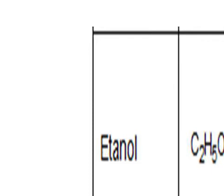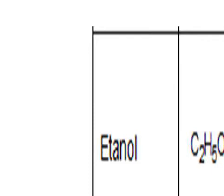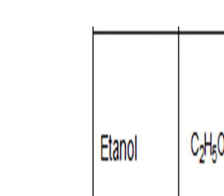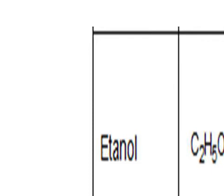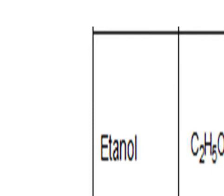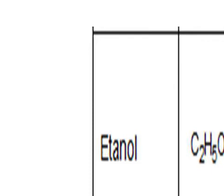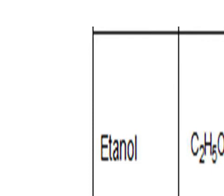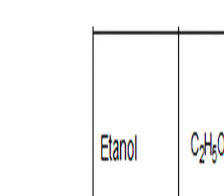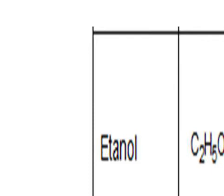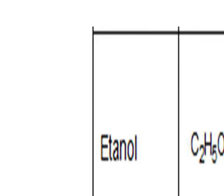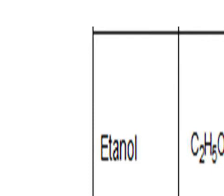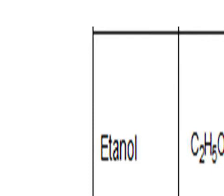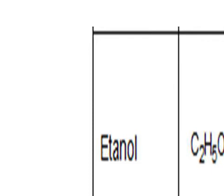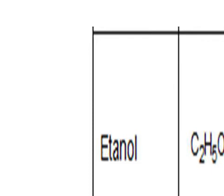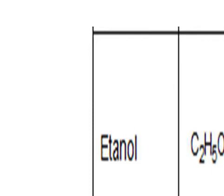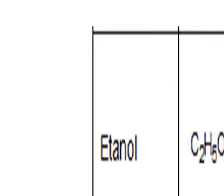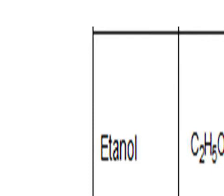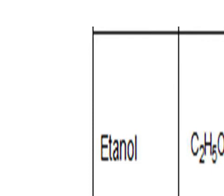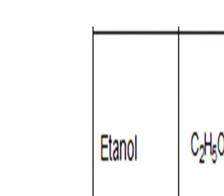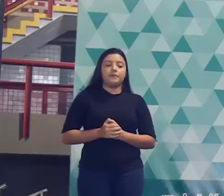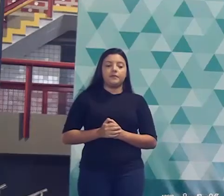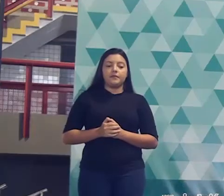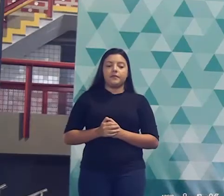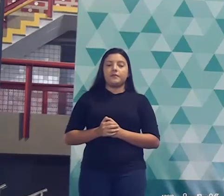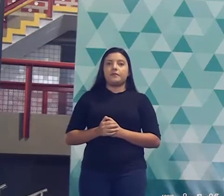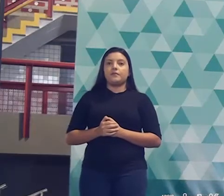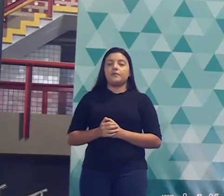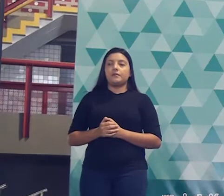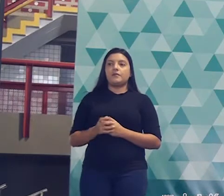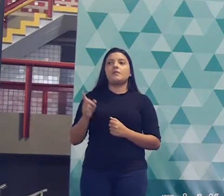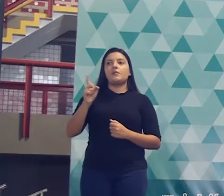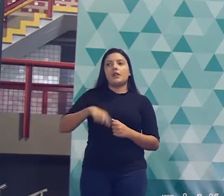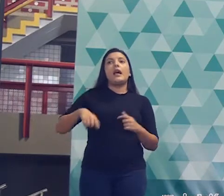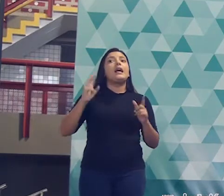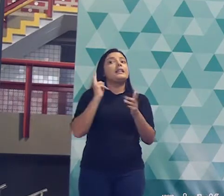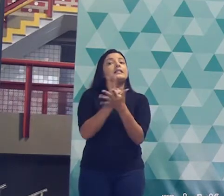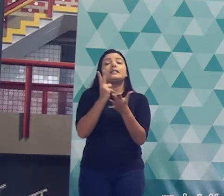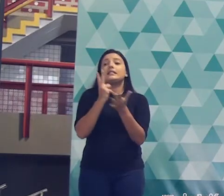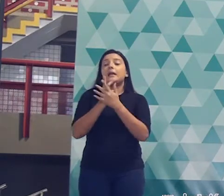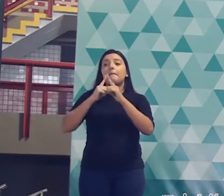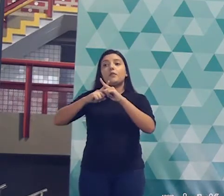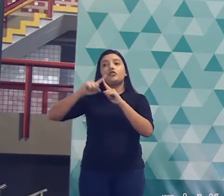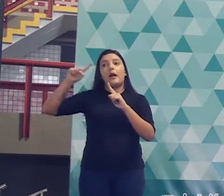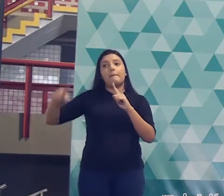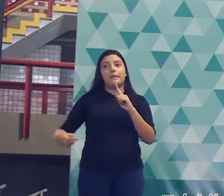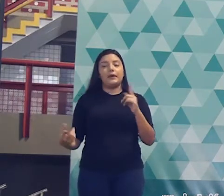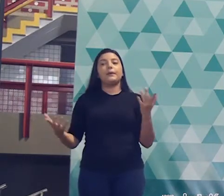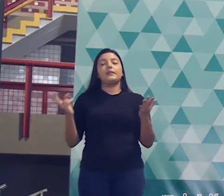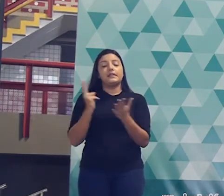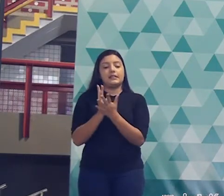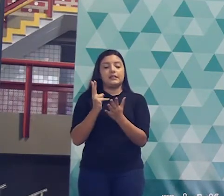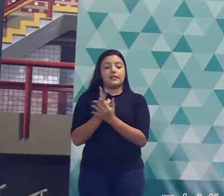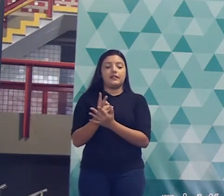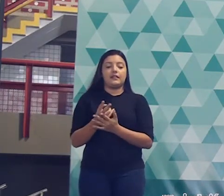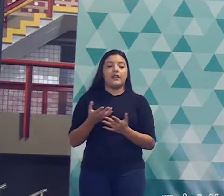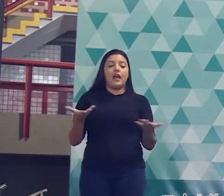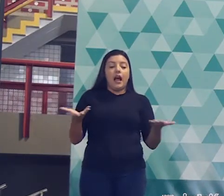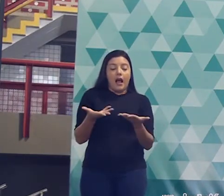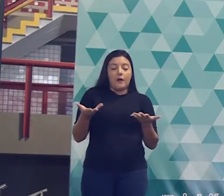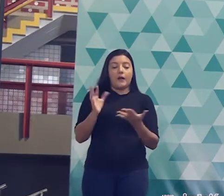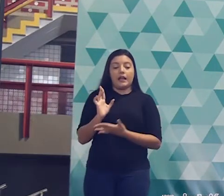29,696. De novo, multiplicou por 1.000. Em todos os casos, a gente vai ter que multiplicar por 1.000. Deu quanto?